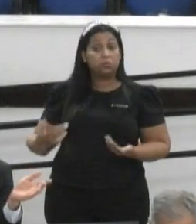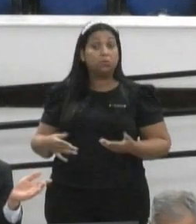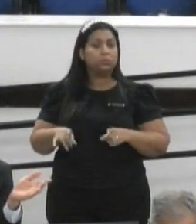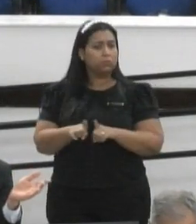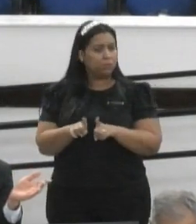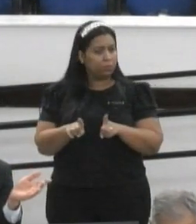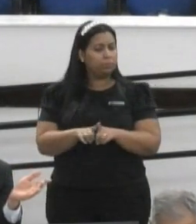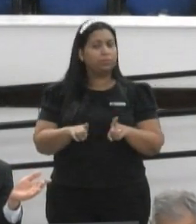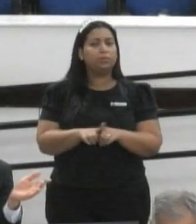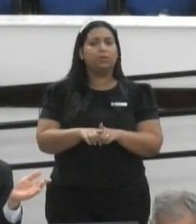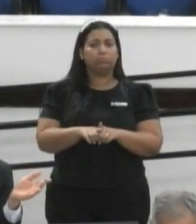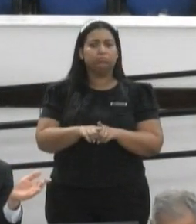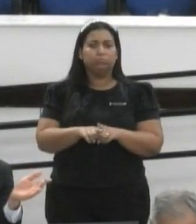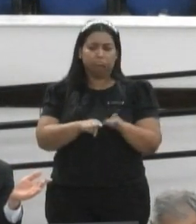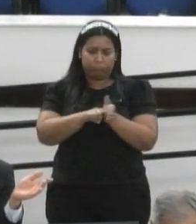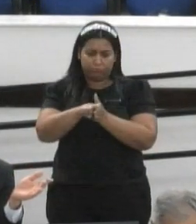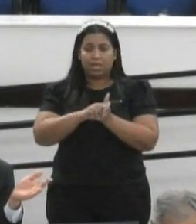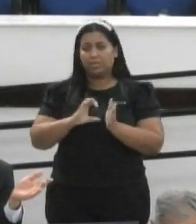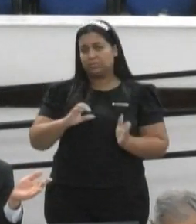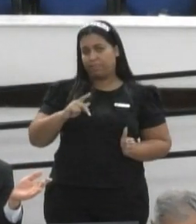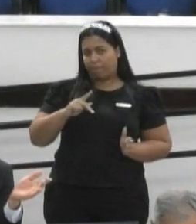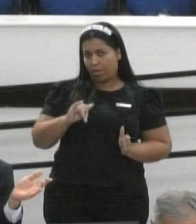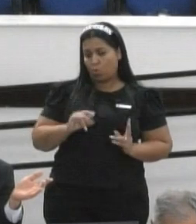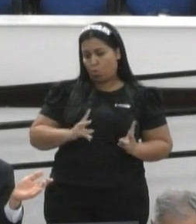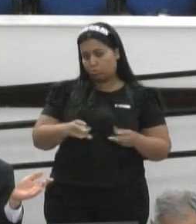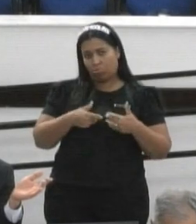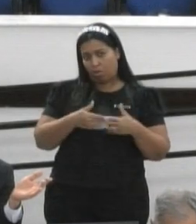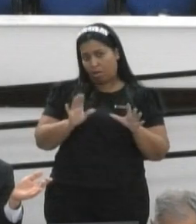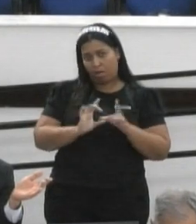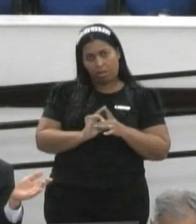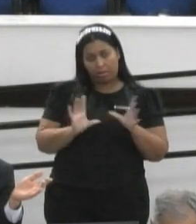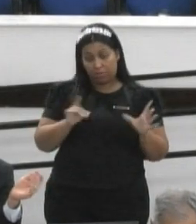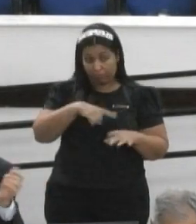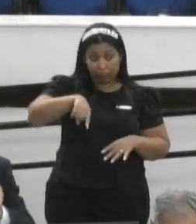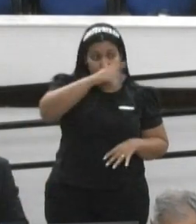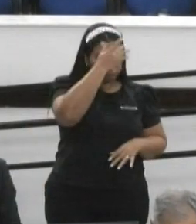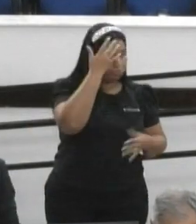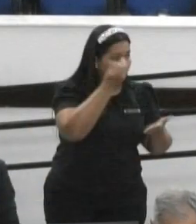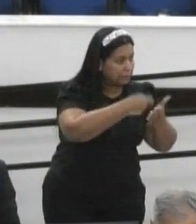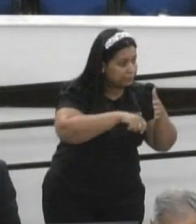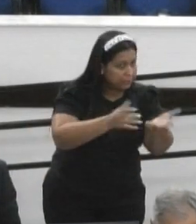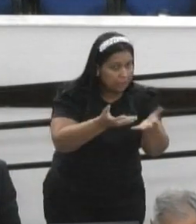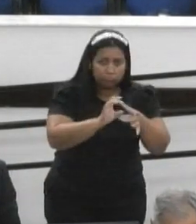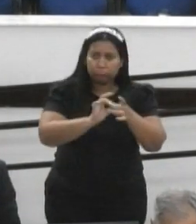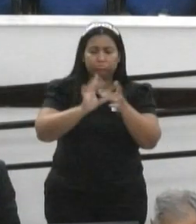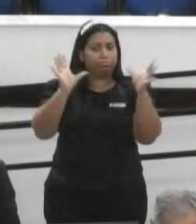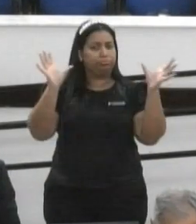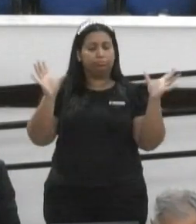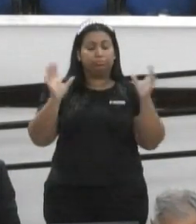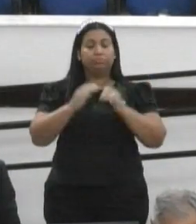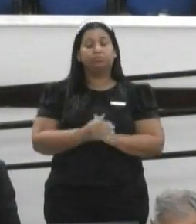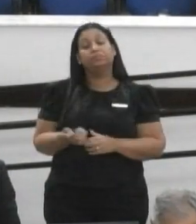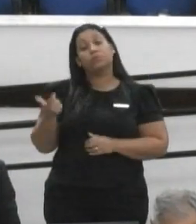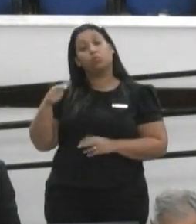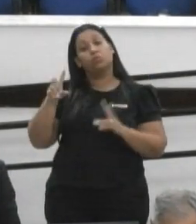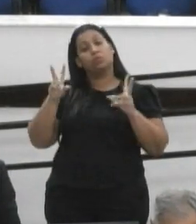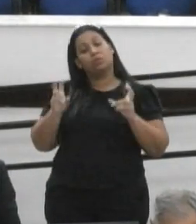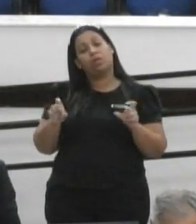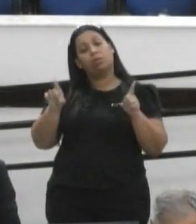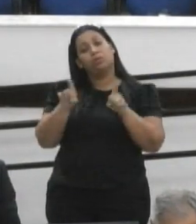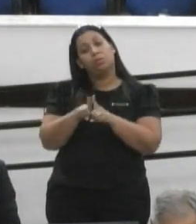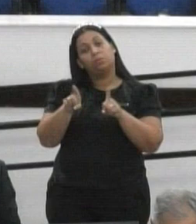a CPI ela continua aberta para o vereador que quiser assinar. Um outro